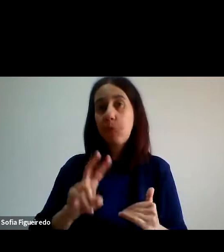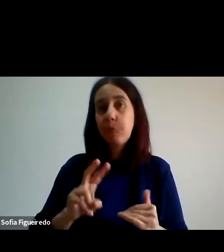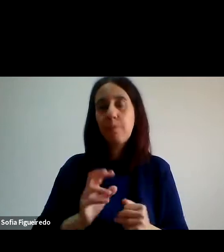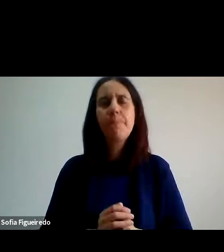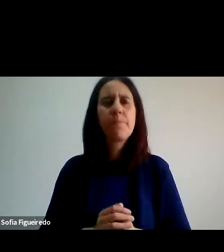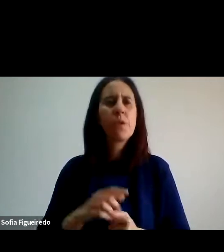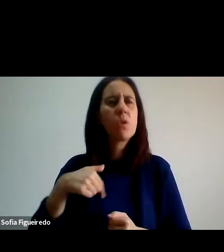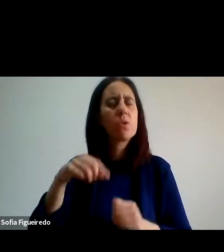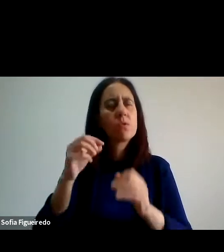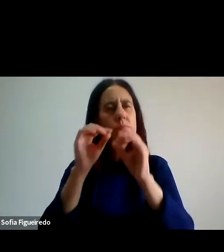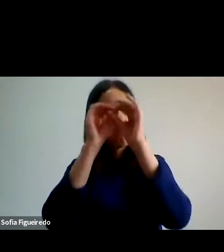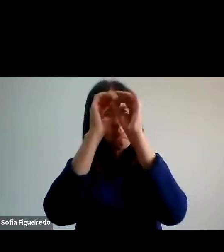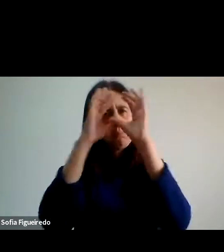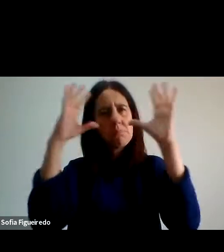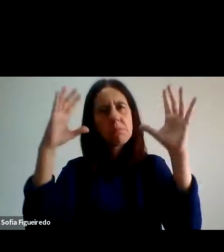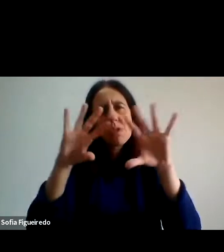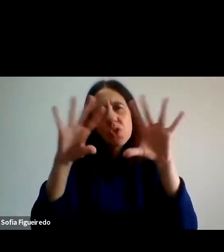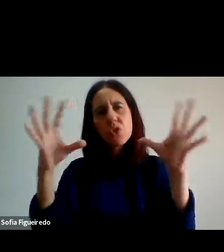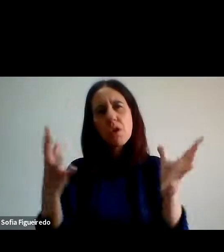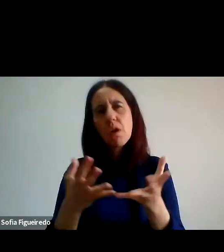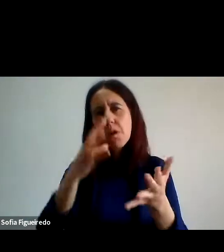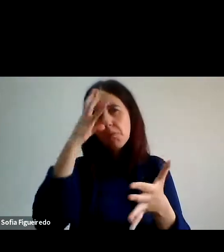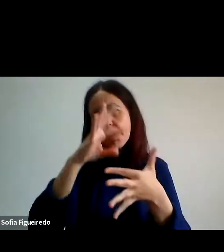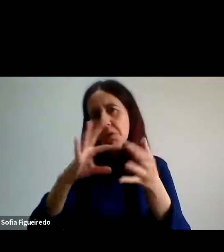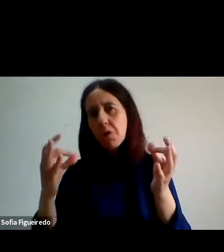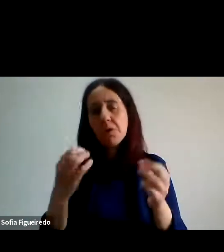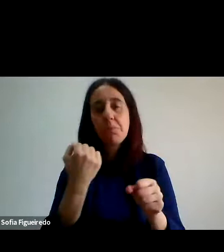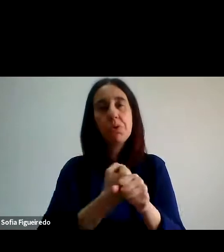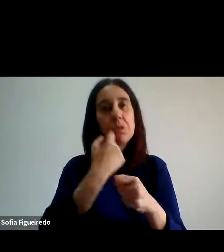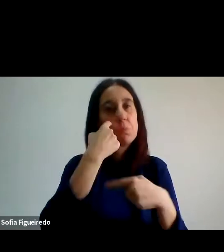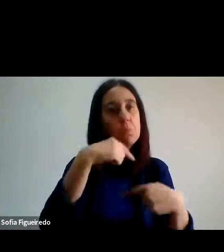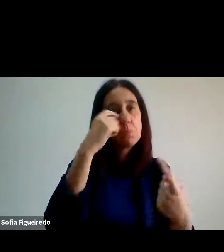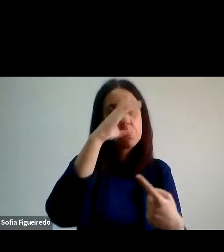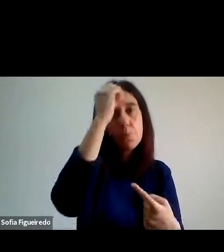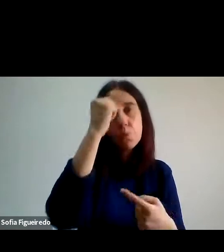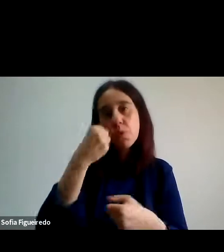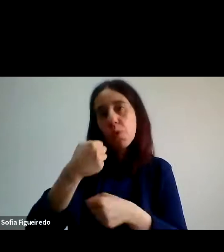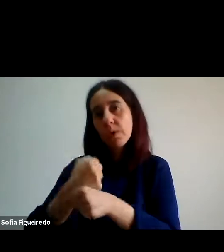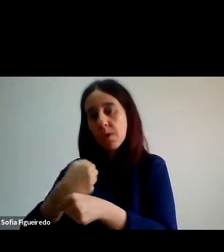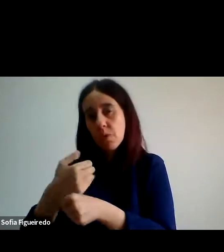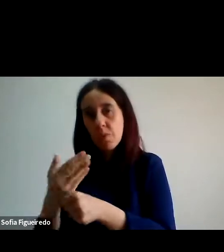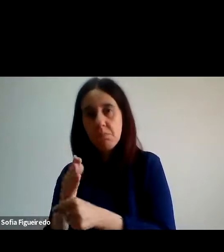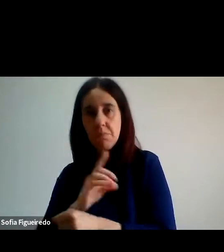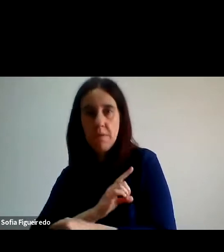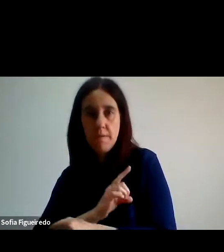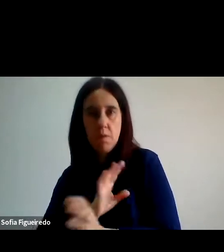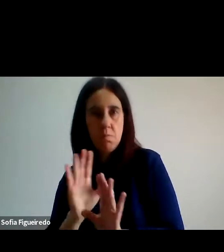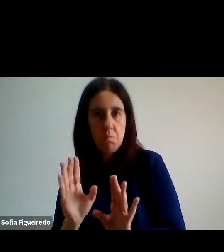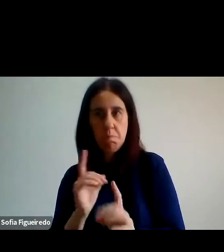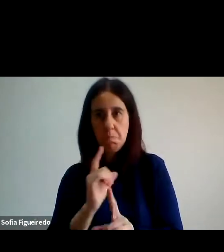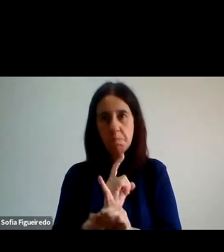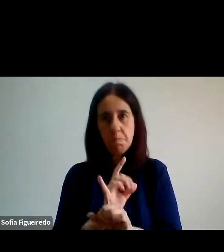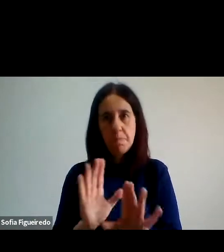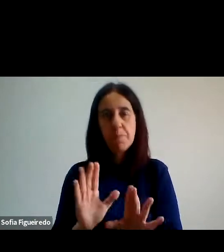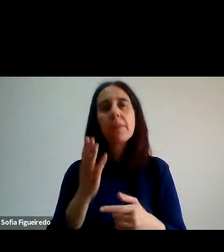pensar nisso em termos gerais, em termos de lógica geral, seja no setor público, seja no setor privado, vamos tentar perceber alguns exemplos do que é